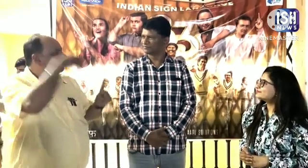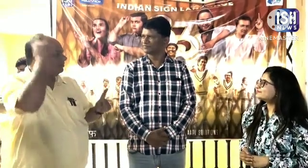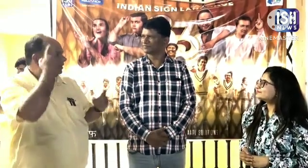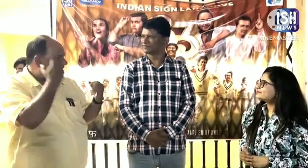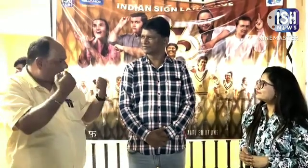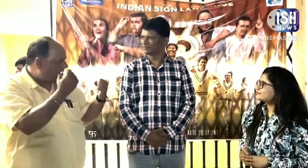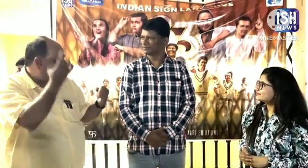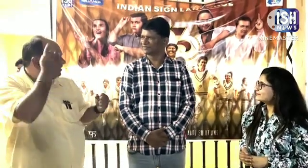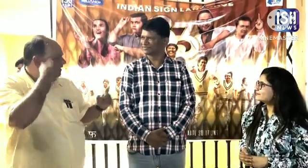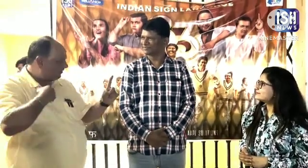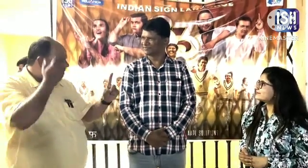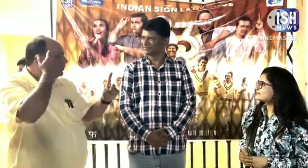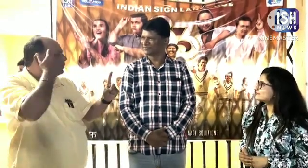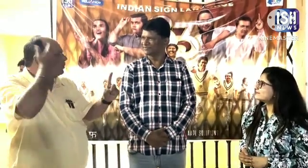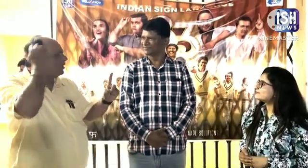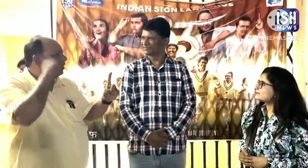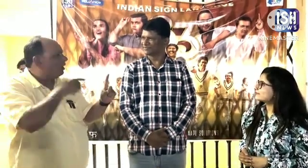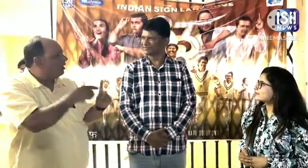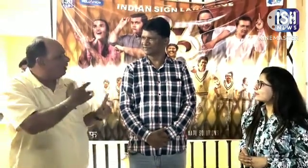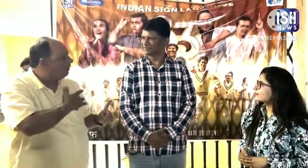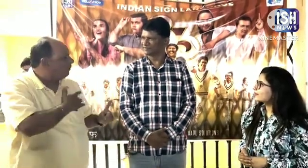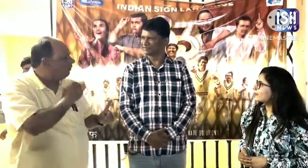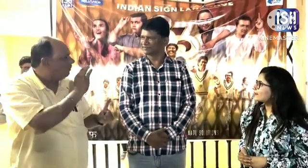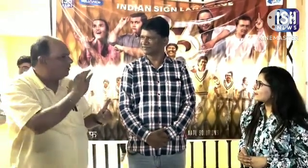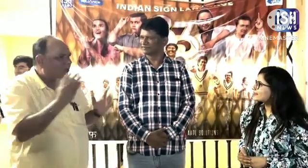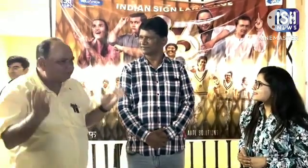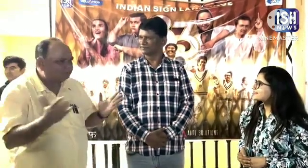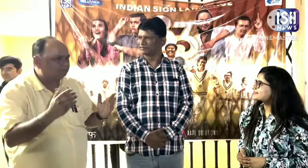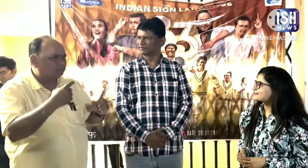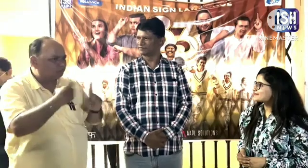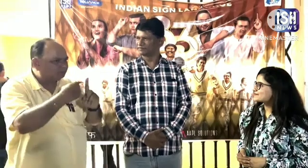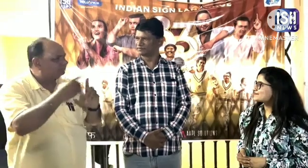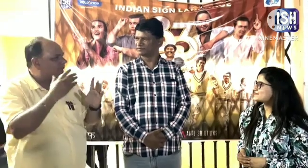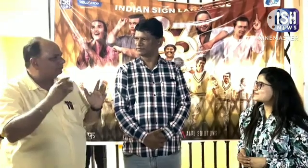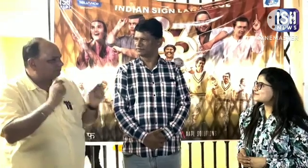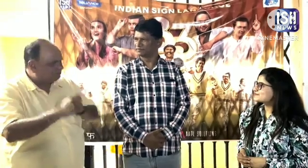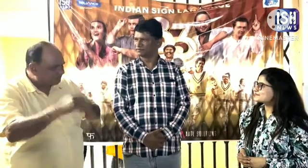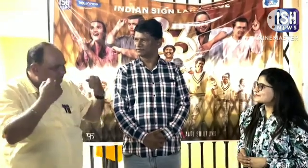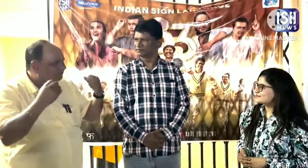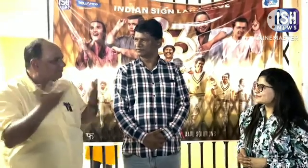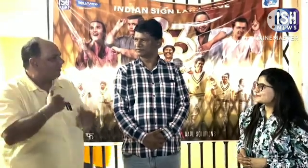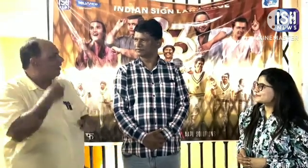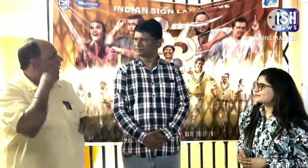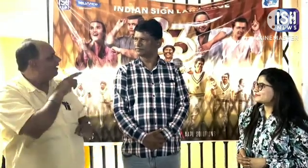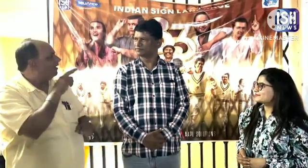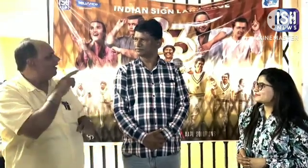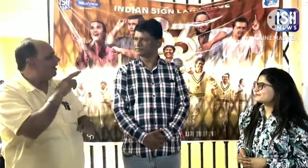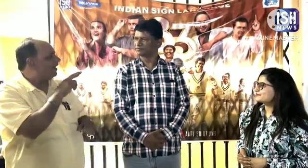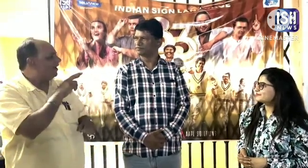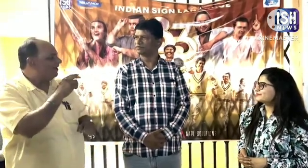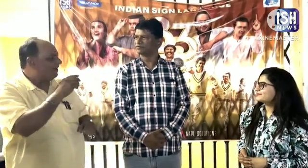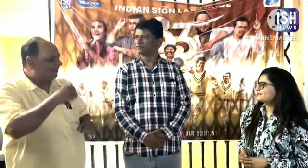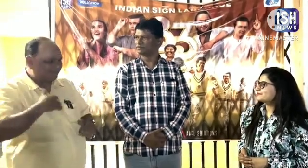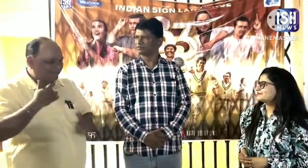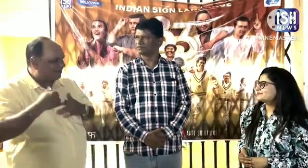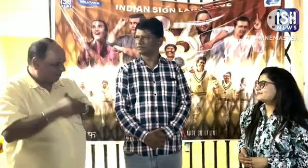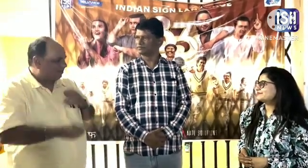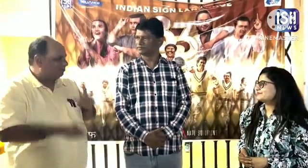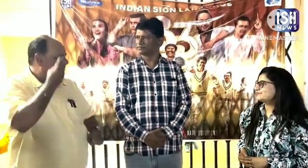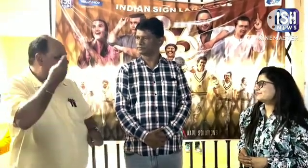वह आक्रामक थे, लेकिन वह उत्साहजनक भी थे। पहले मुझे इतनी जानकारी नहीं थी। अब मैं इसे